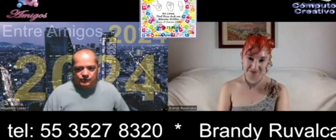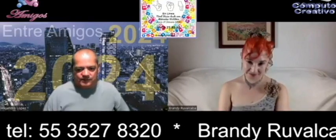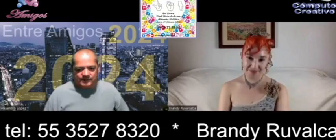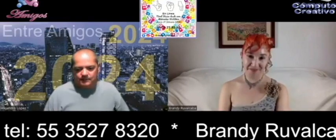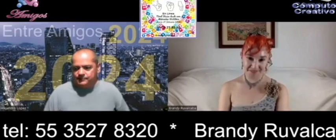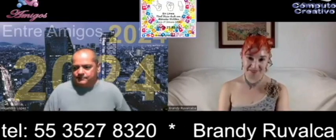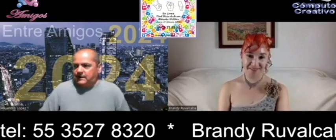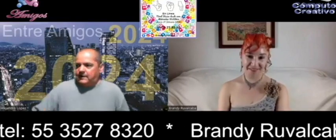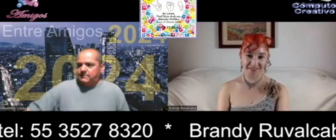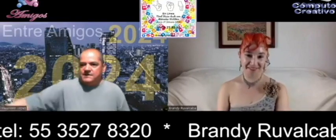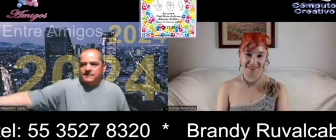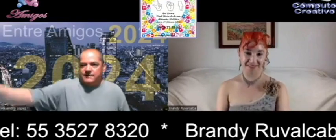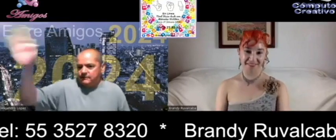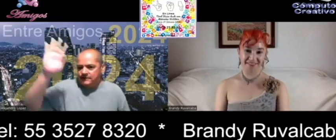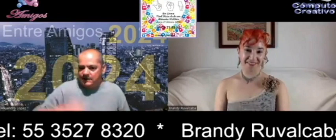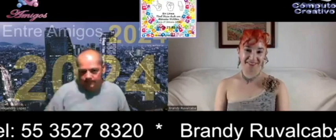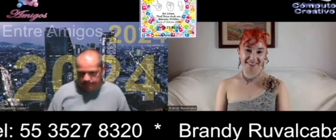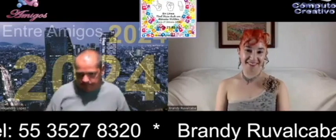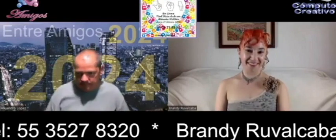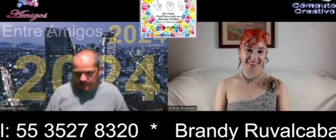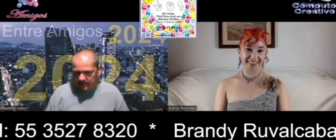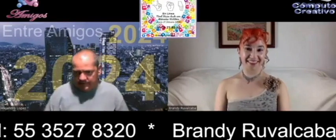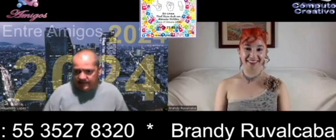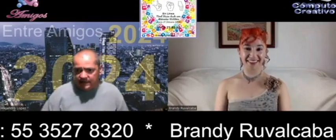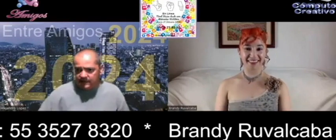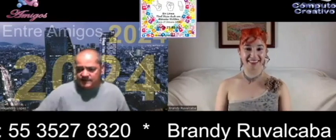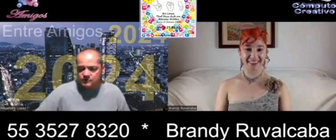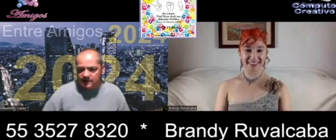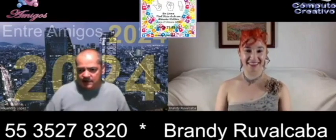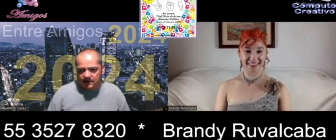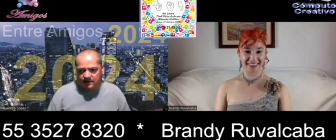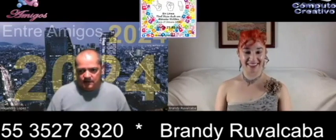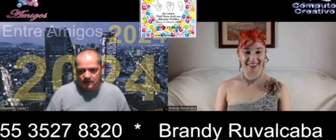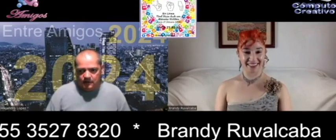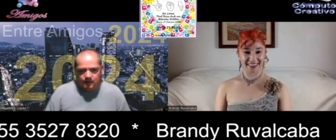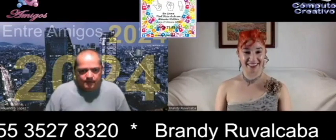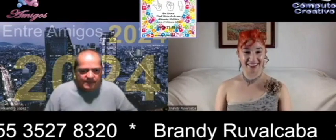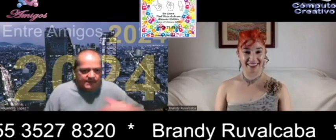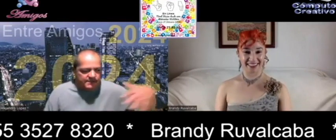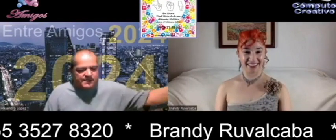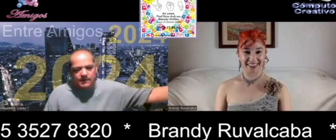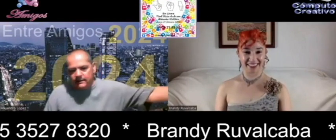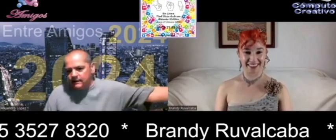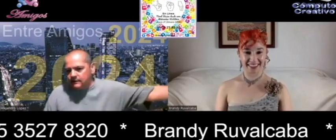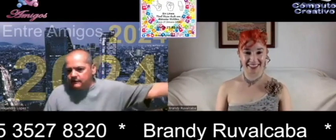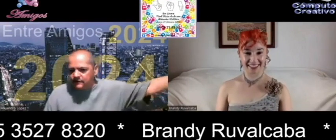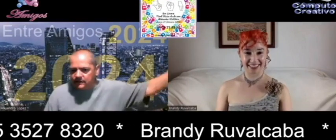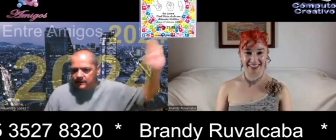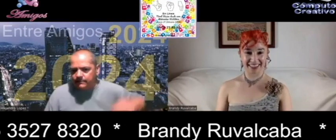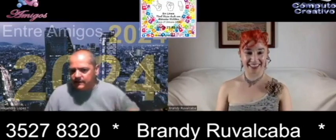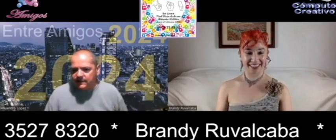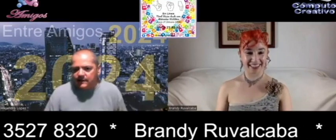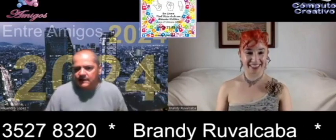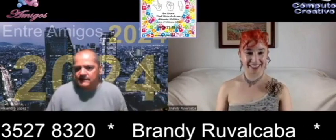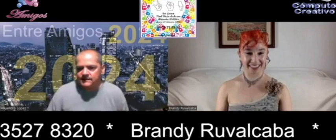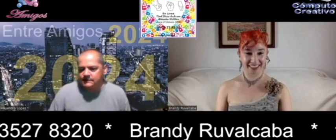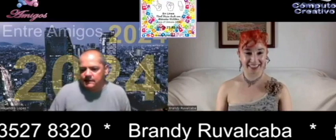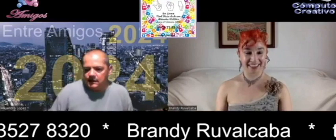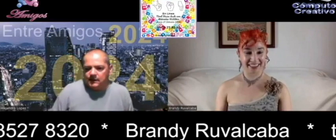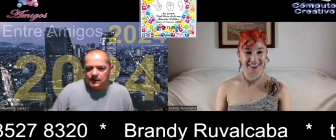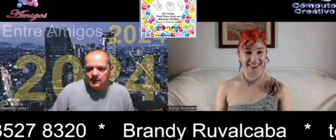Porque muchos decían, pues, ¿para qué me sirve, no sé, aprender la raíz cuadrada? ¿O para qué me sirve, no sé, aprender